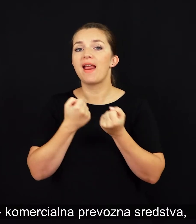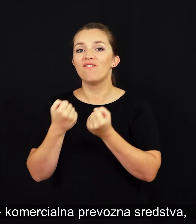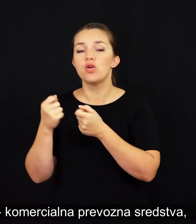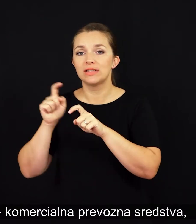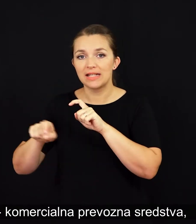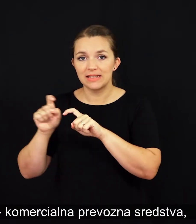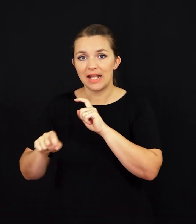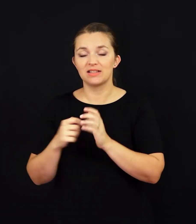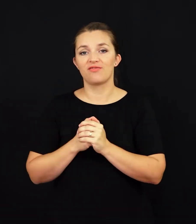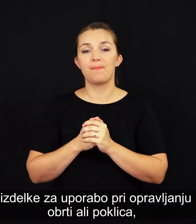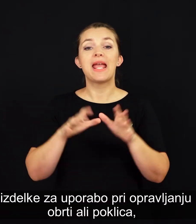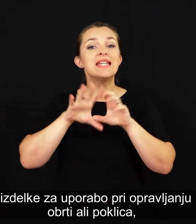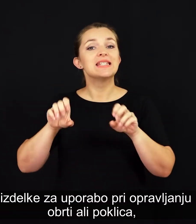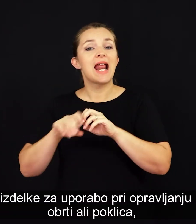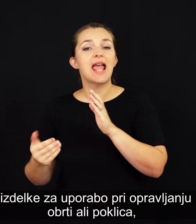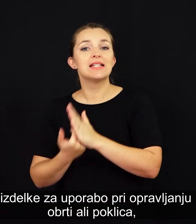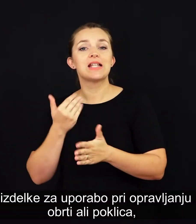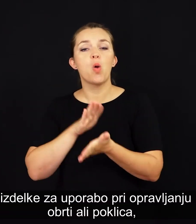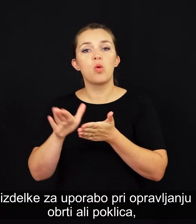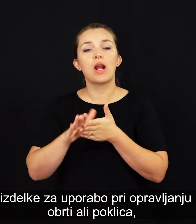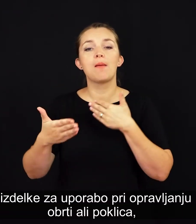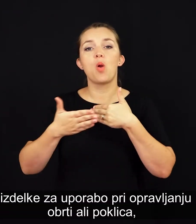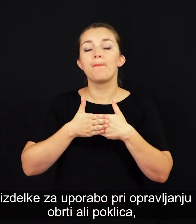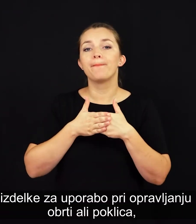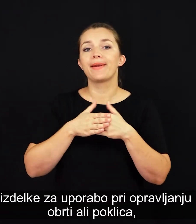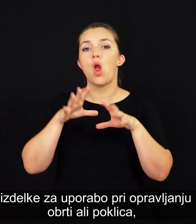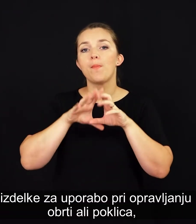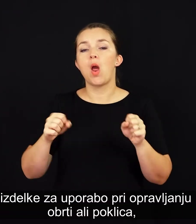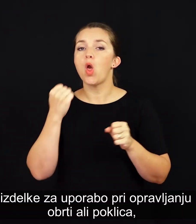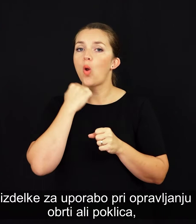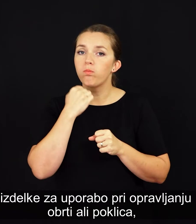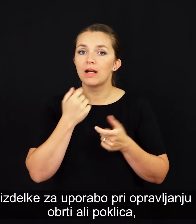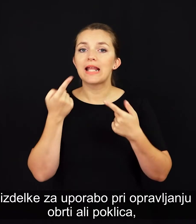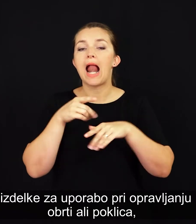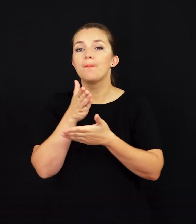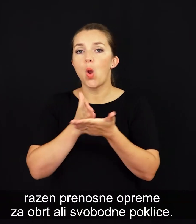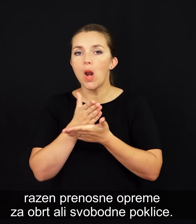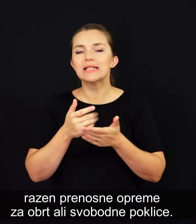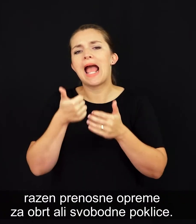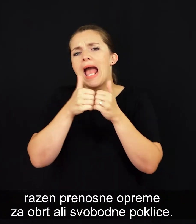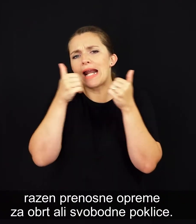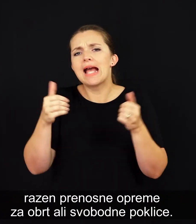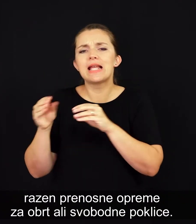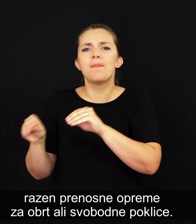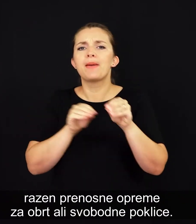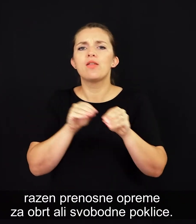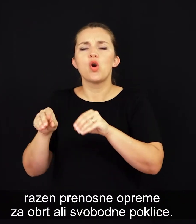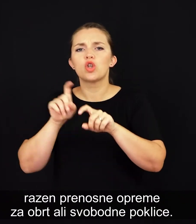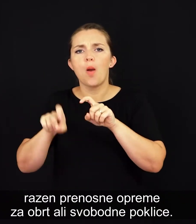sredstva, izdelke za uporabo pri opravljanju obrti ali poklica, razen prenosne opreme za obrt